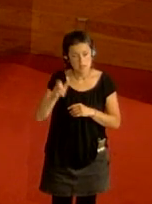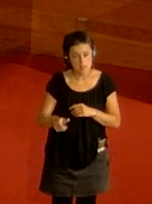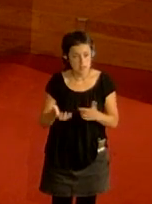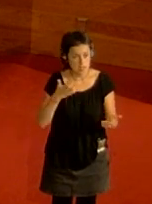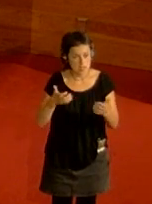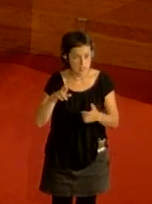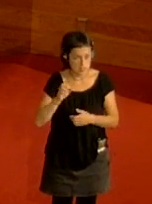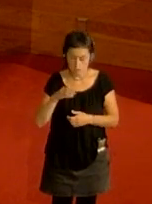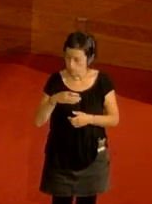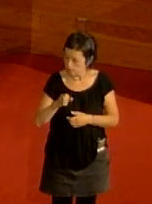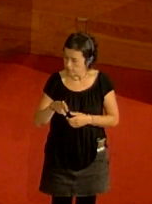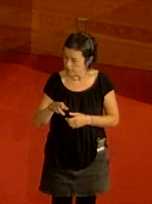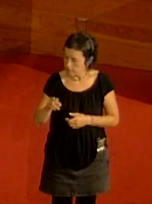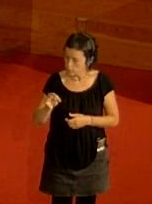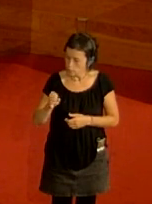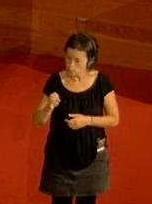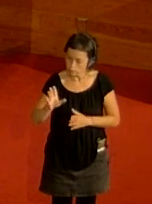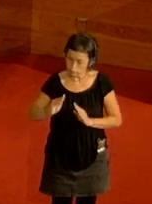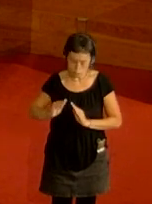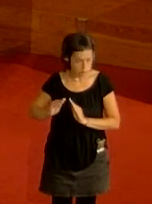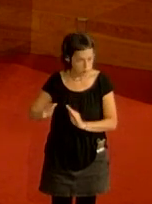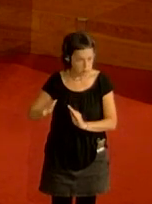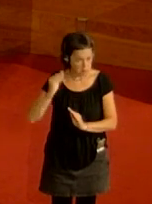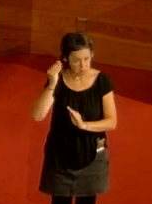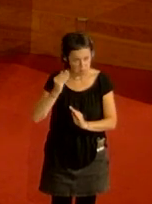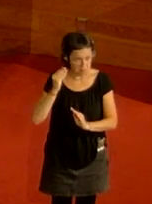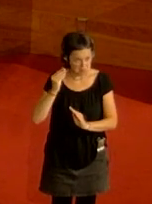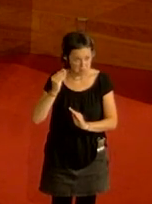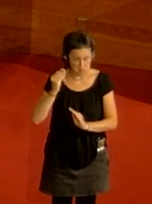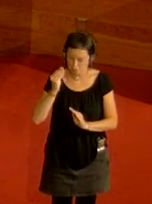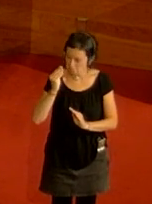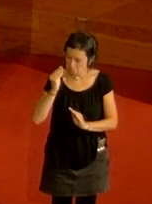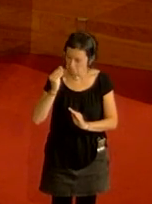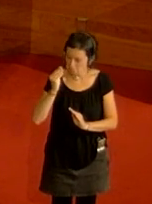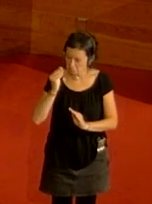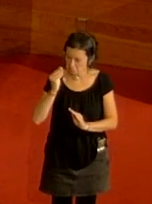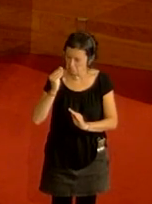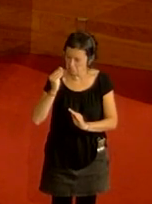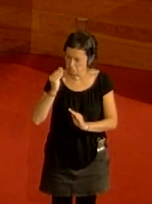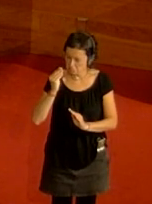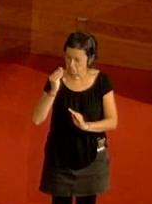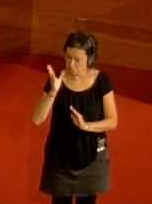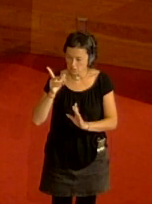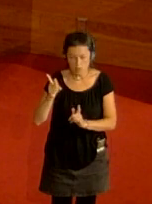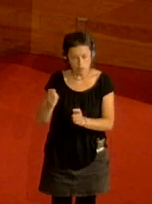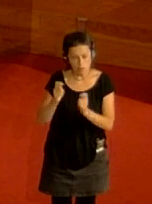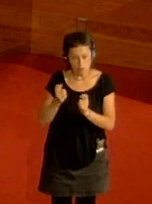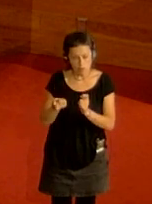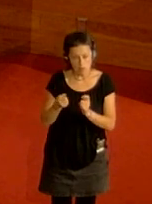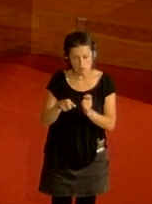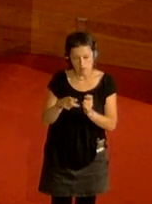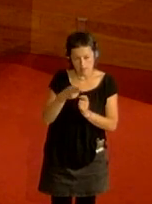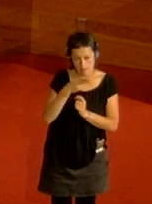llama what you get que me parece una que nos proporciona una metáfora interesante